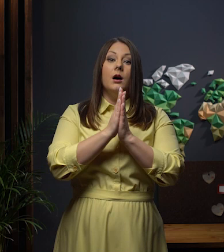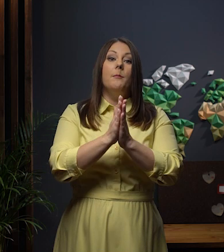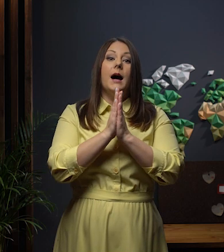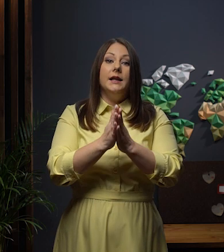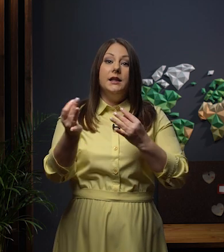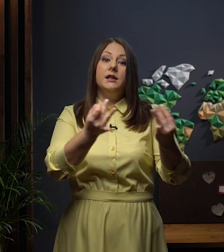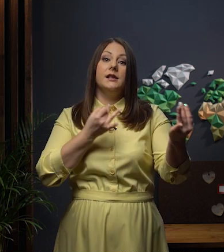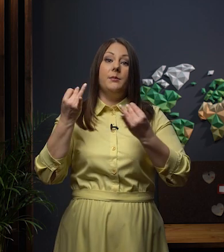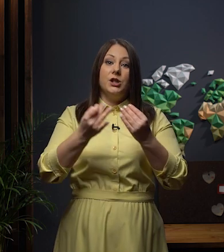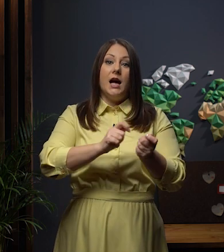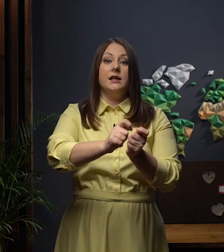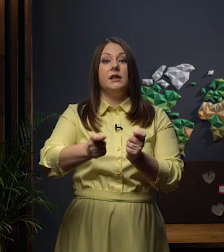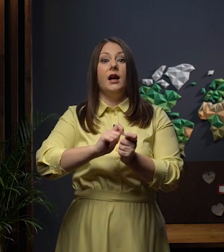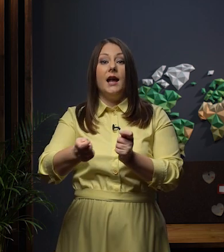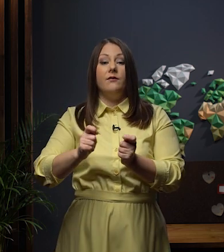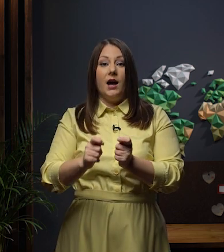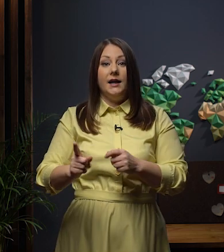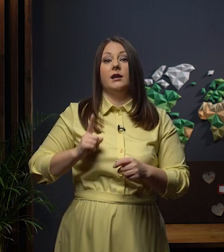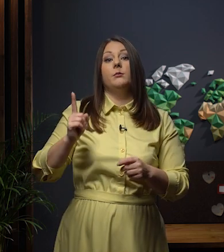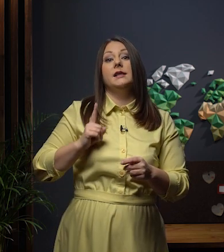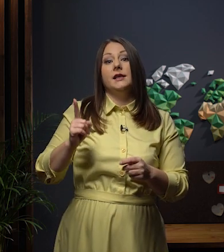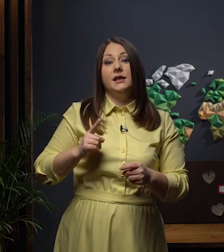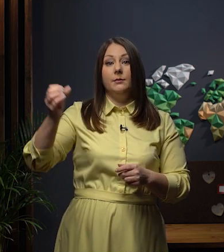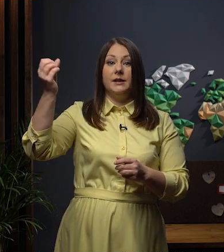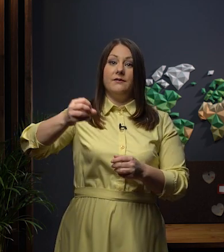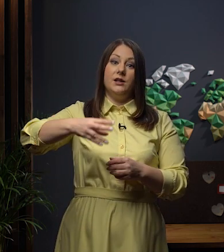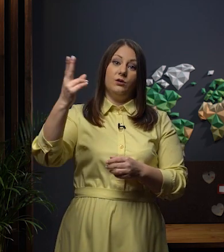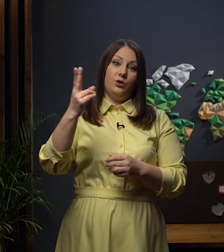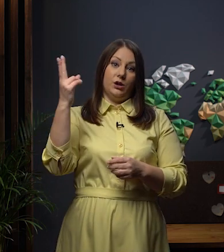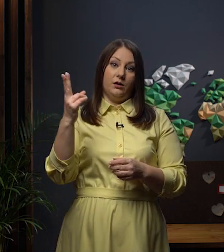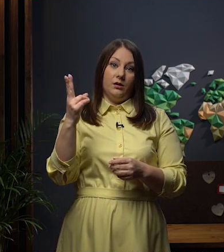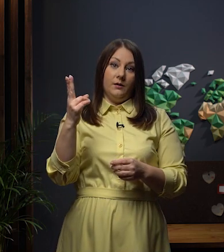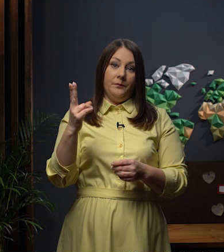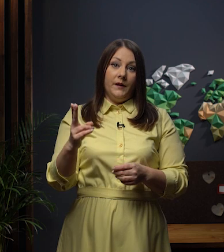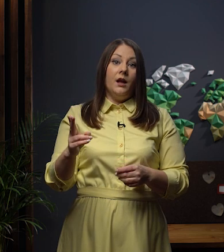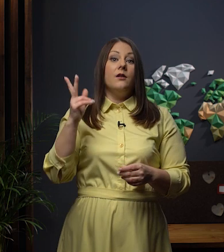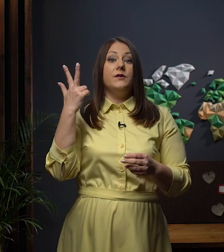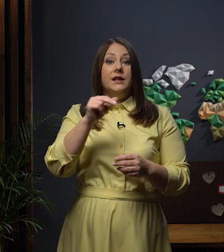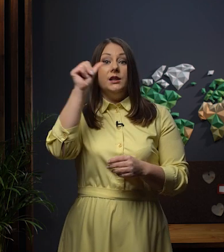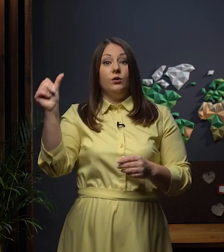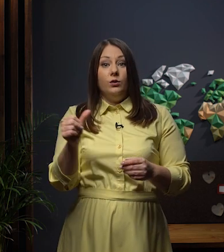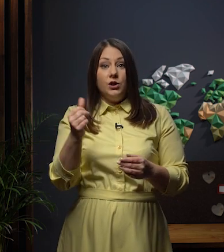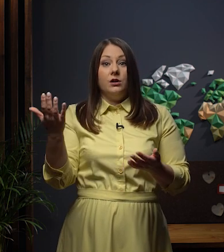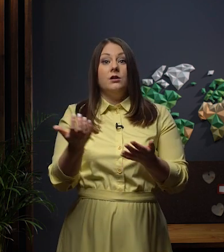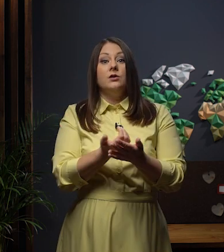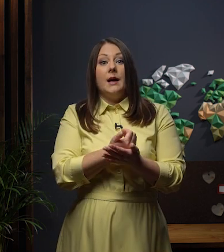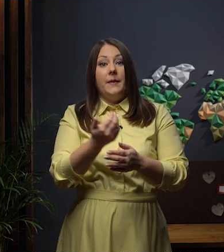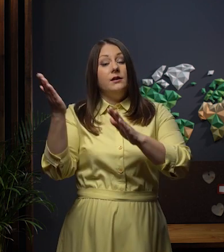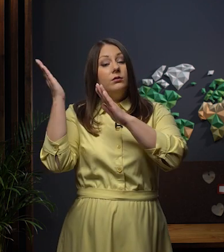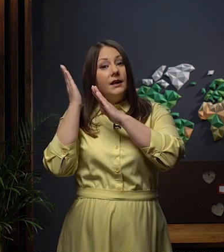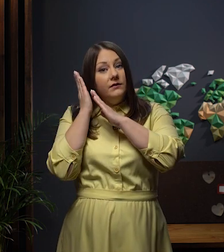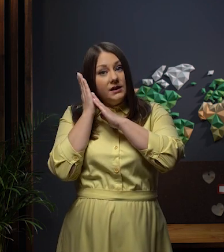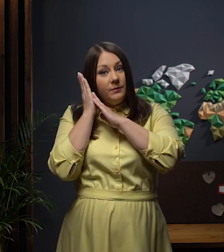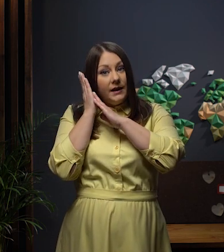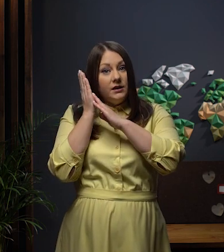делами. Молились, общались, играли в карты, мастерили при свете лучины. В 3 ночи